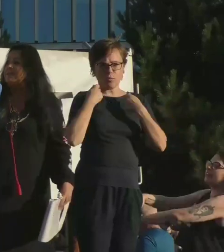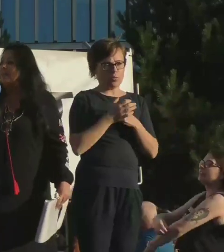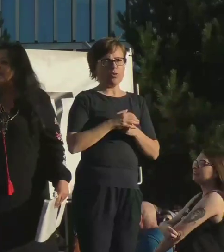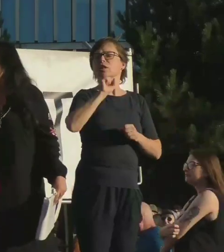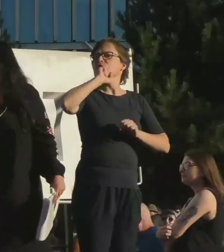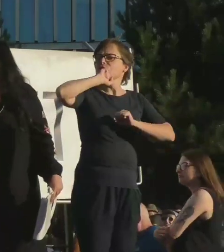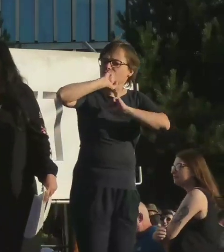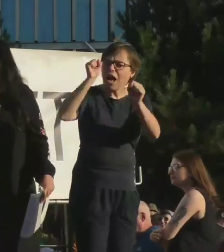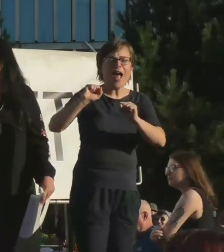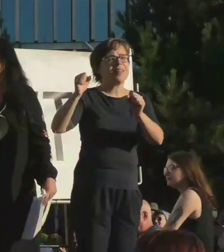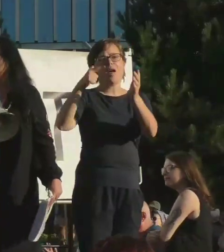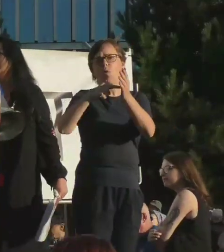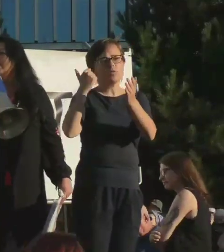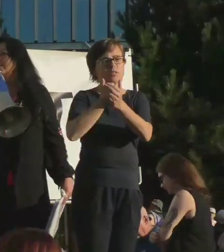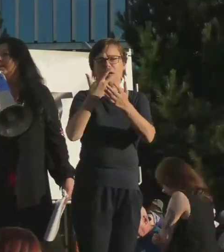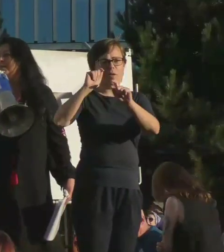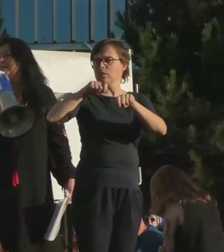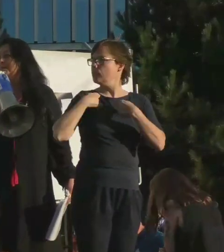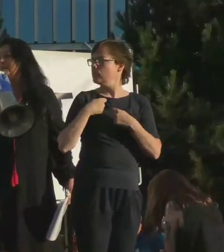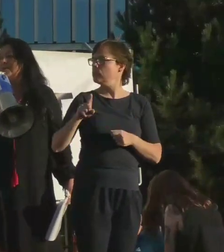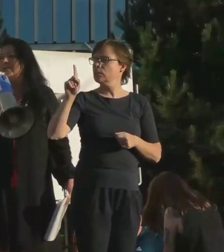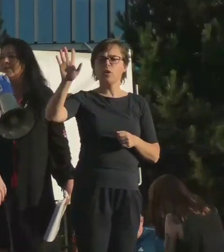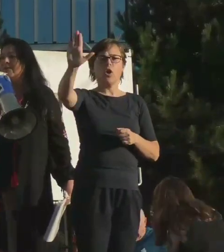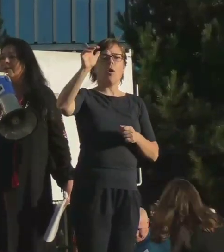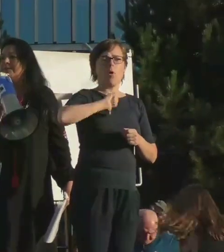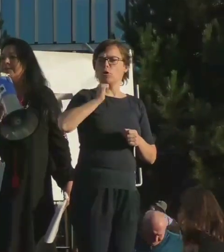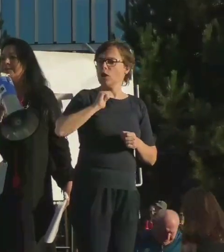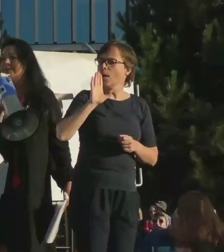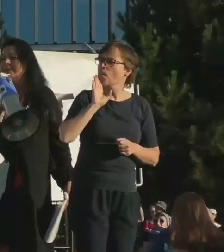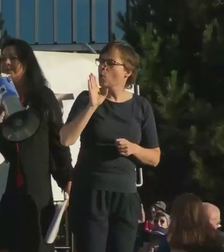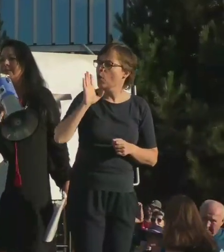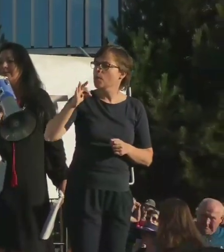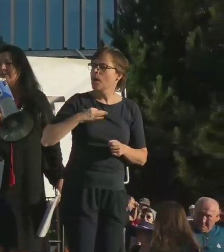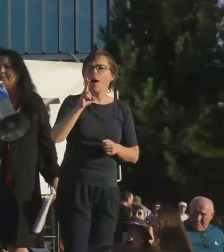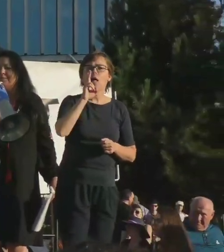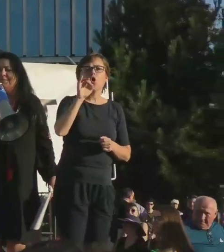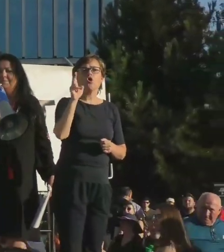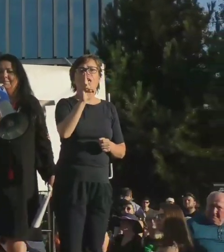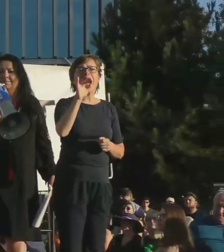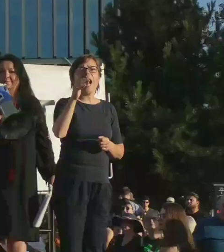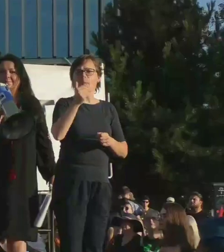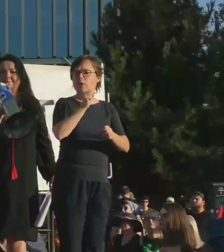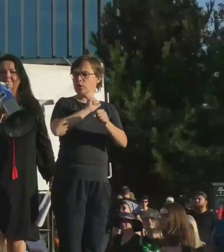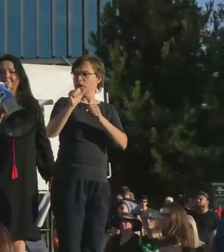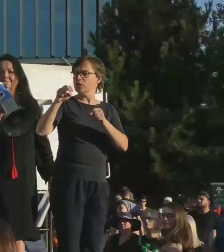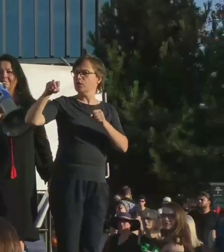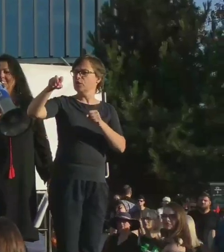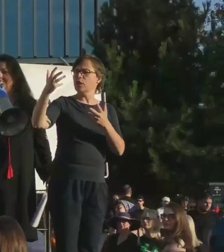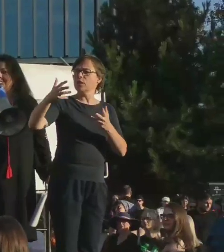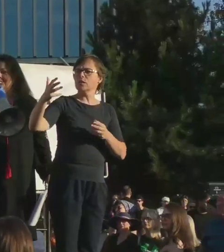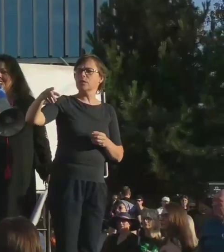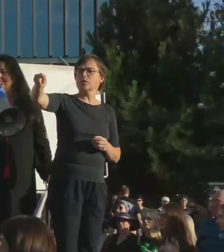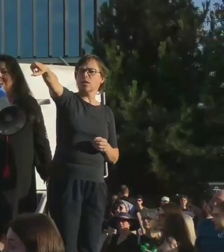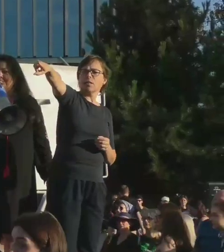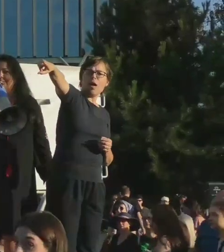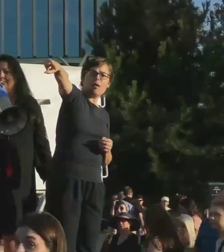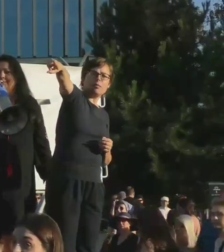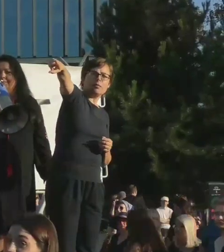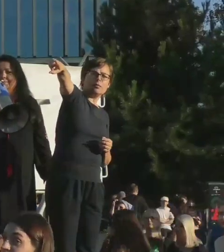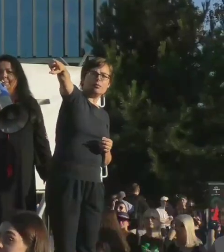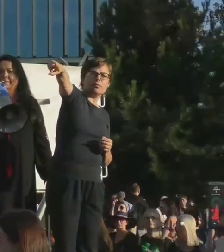Żadna ustawa nie sprawi... Podobno tutaj, poczekaj, podobno tutaj idzie pan Kosiniak-Kamysz gdzieś, to prawda? Tam